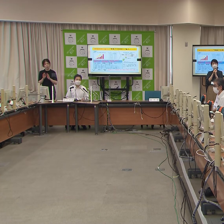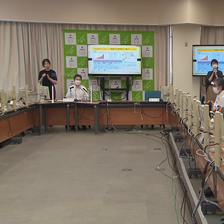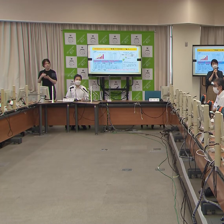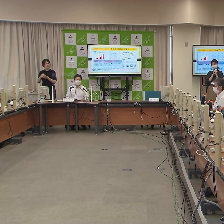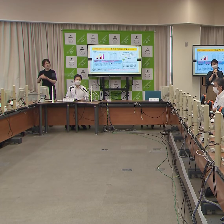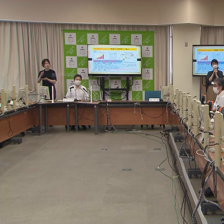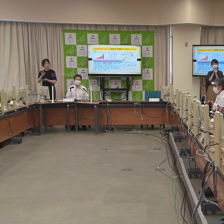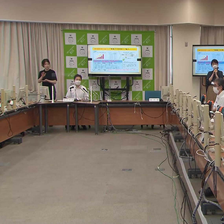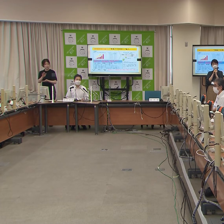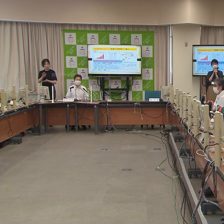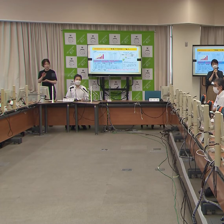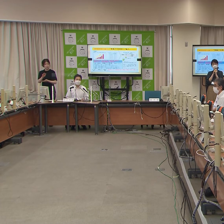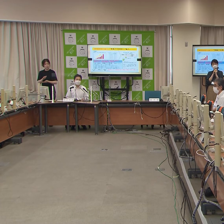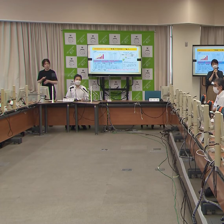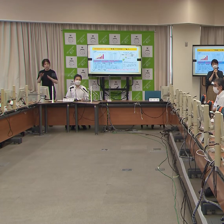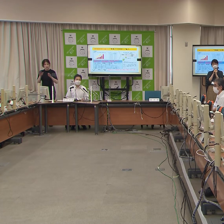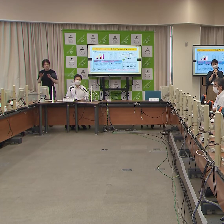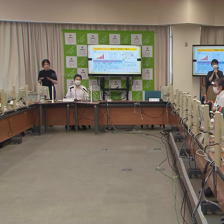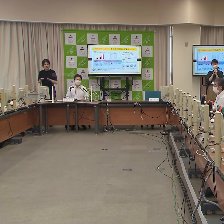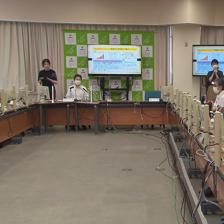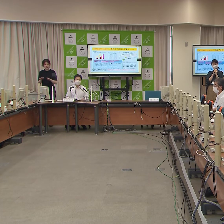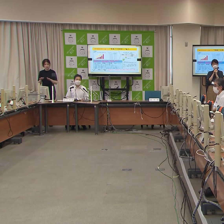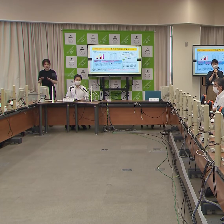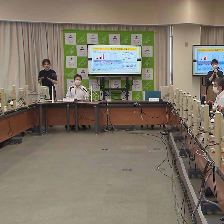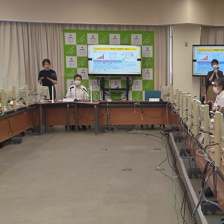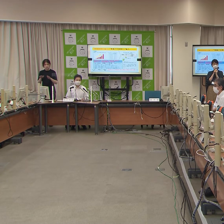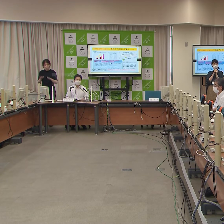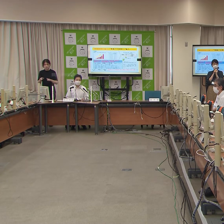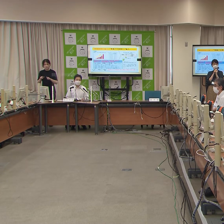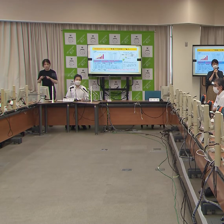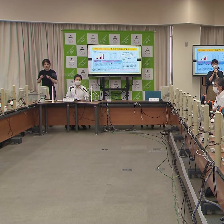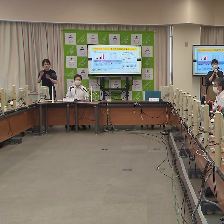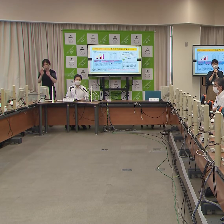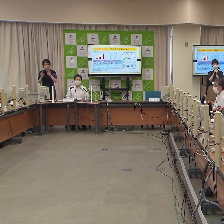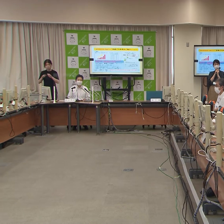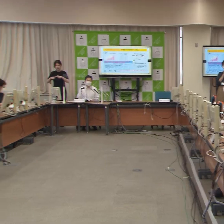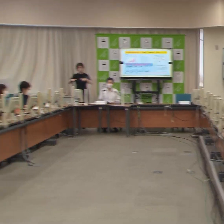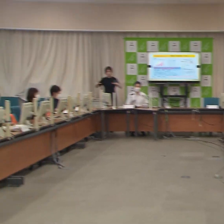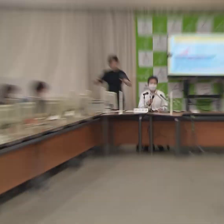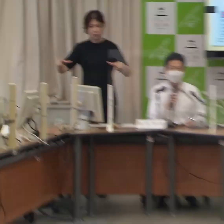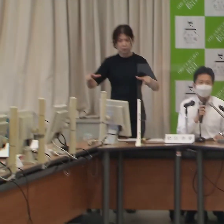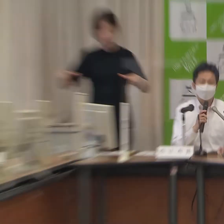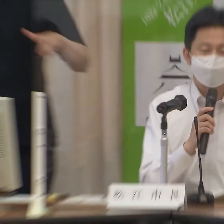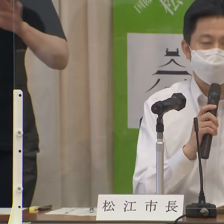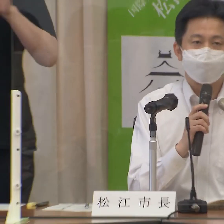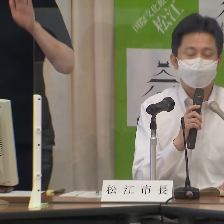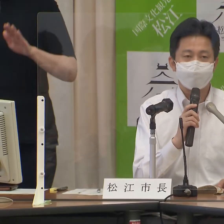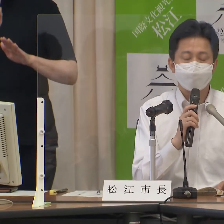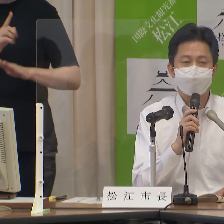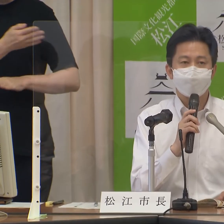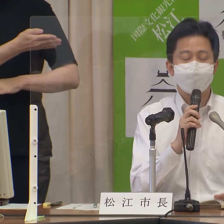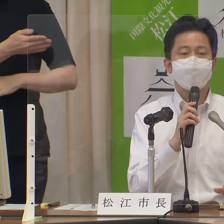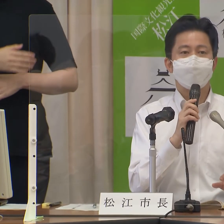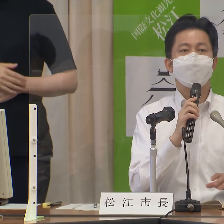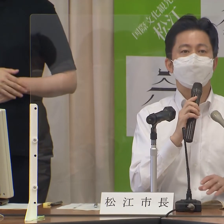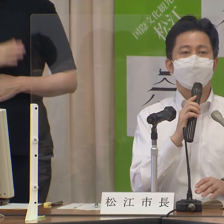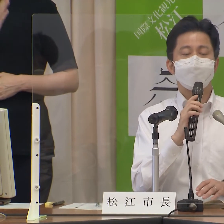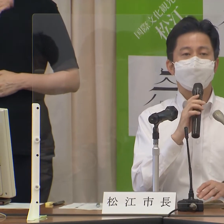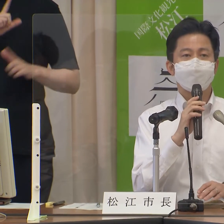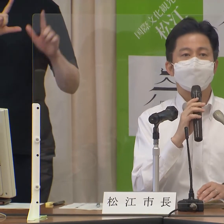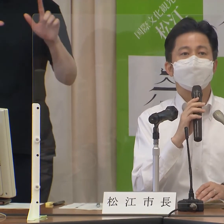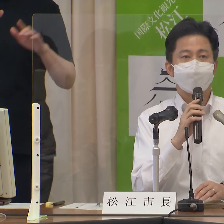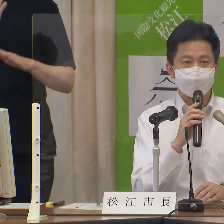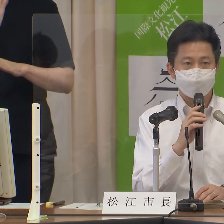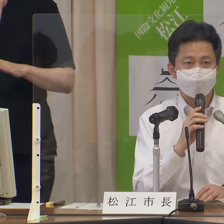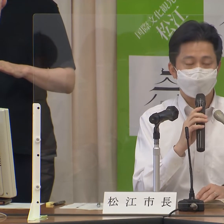回の、さらに感染が、拡大している状況についてどう受け止めていらっしゃいますでしょうか。 はい、非常に厳しい